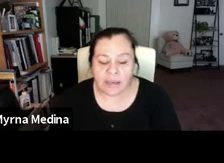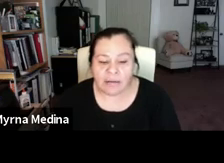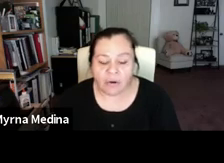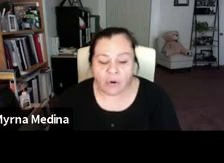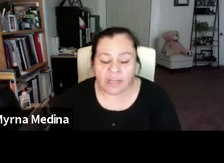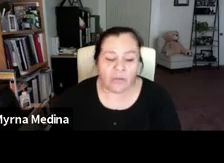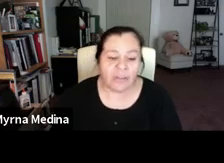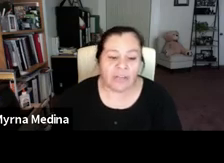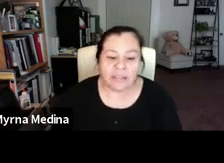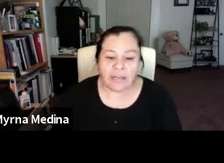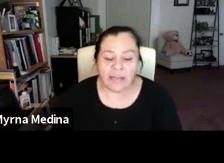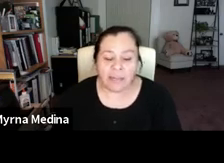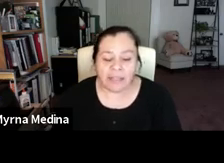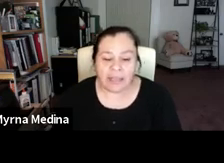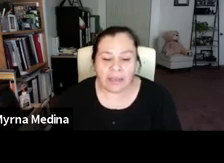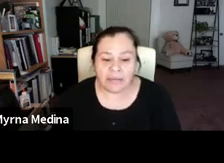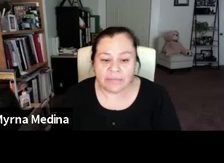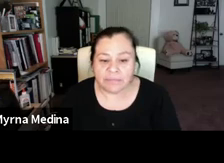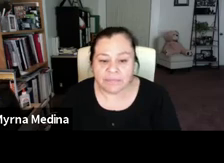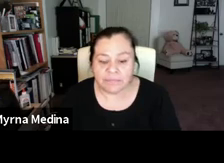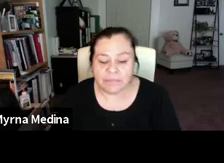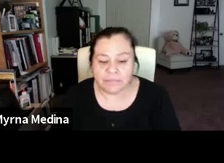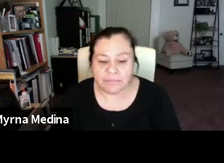visuales corriendo detrás de la pantalla.